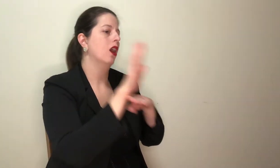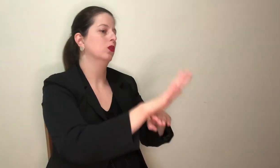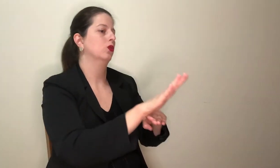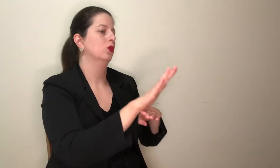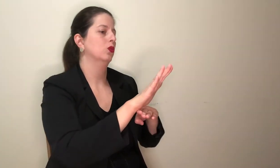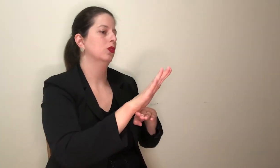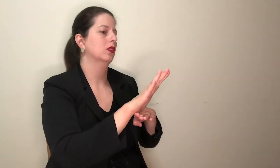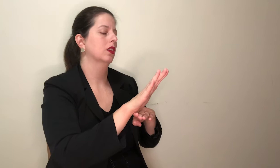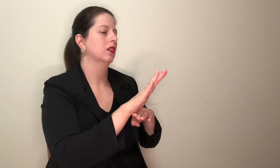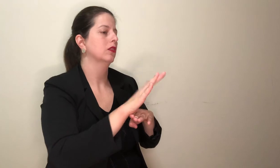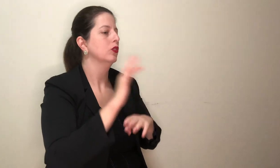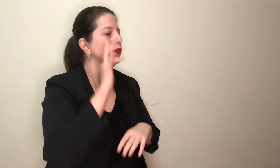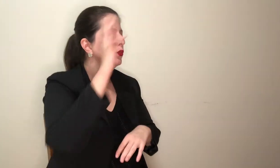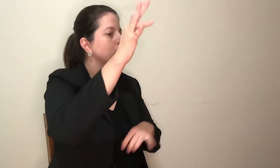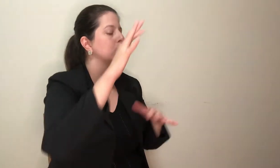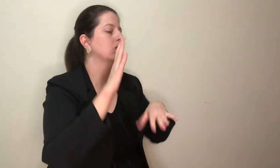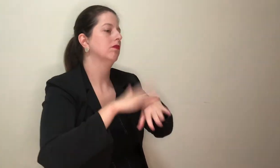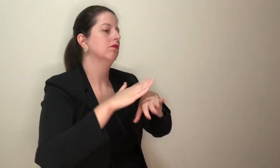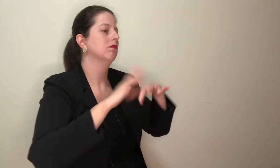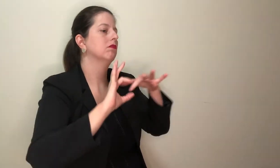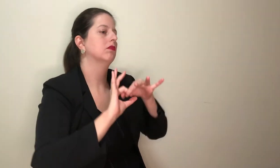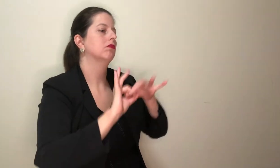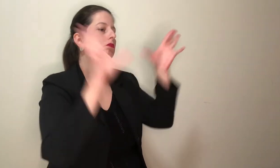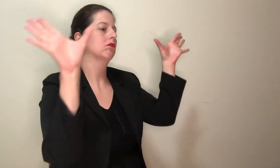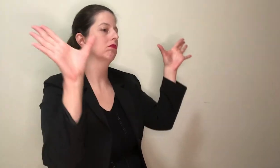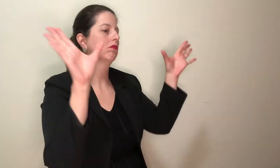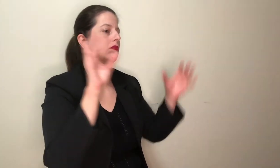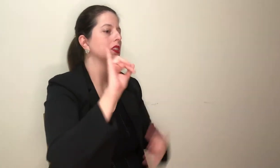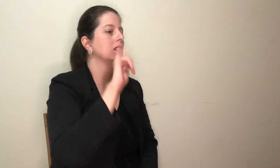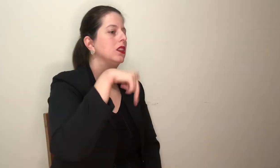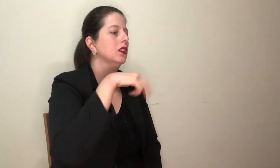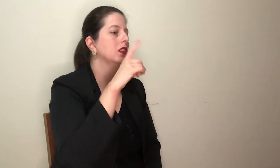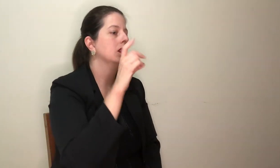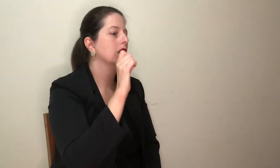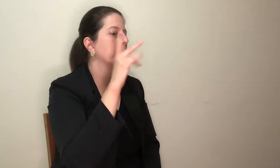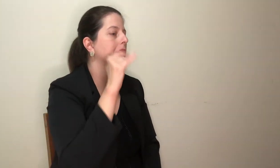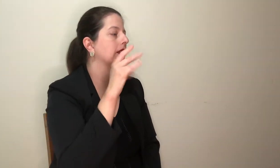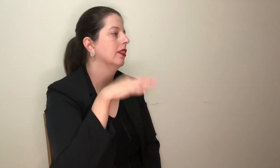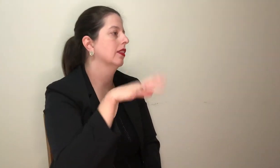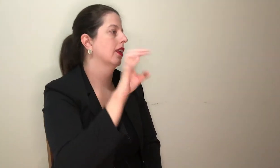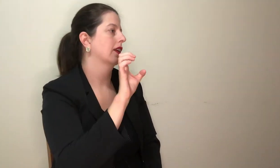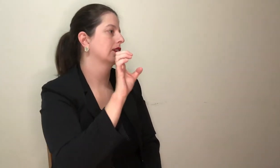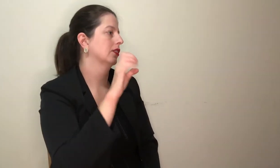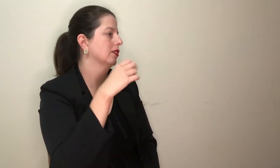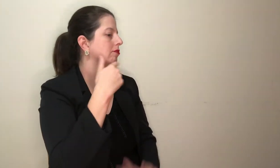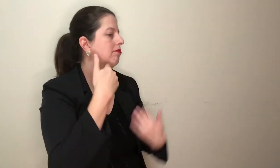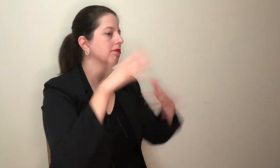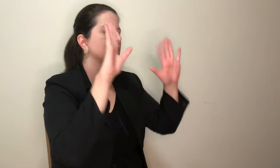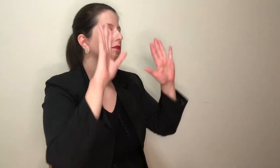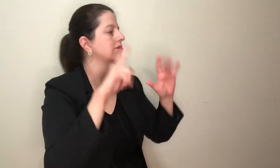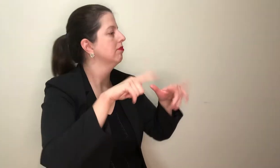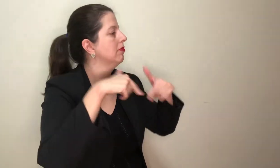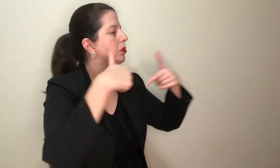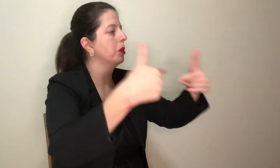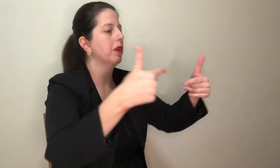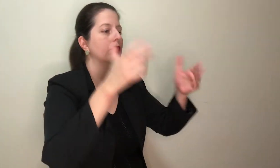no futuro a ter independência. É para que você possa realizar todas as ações e não precise